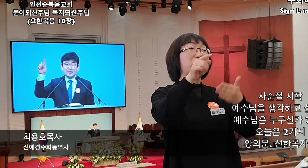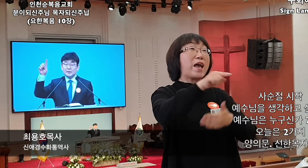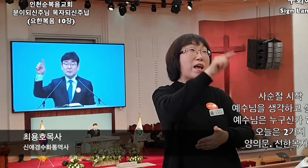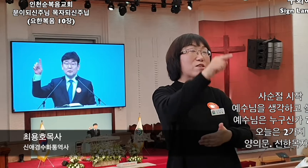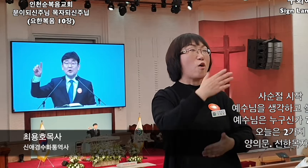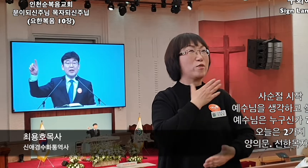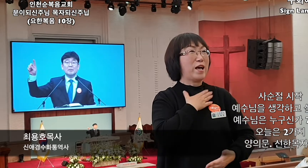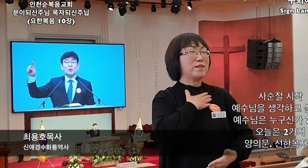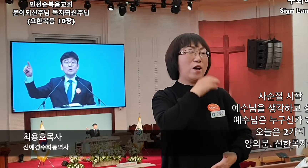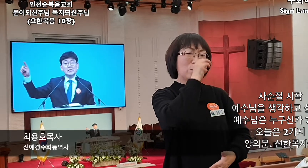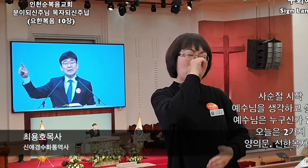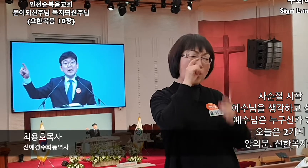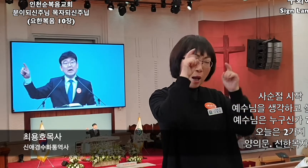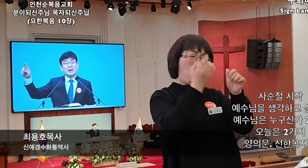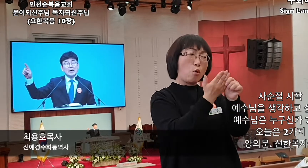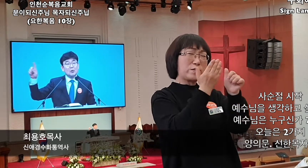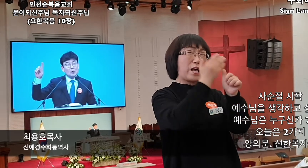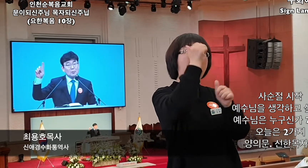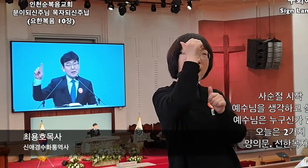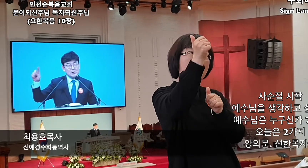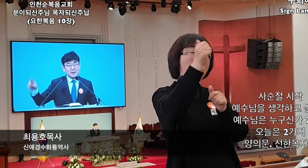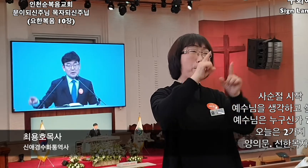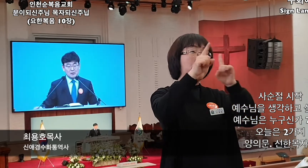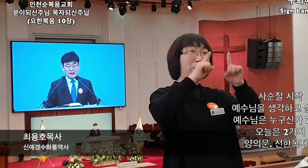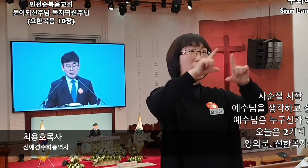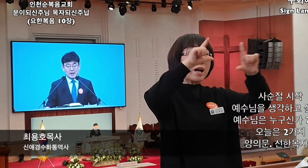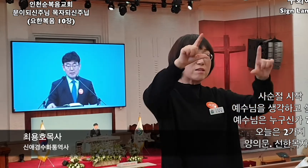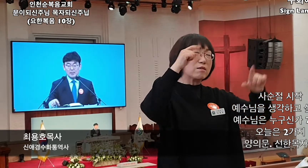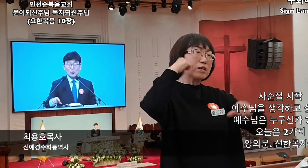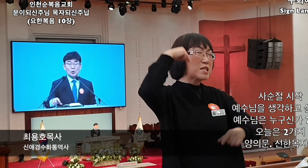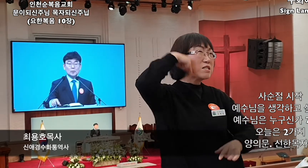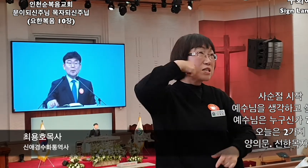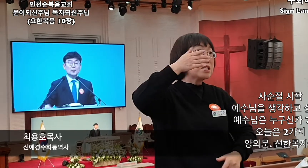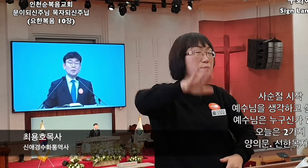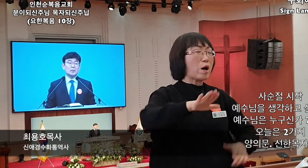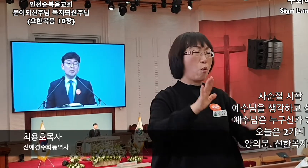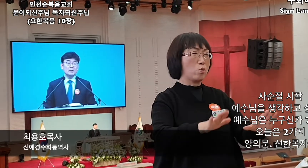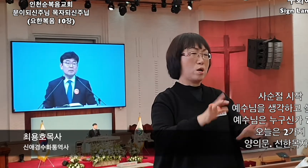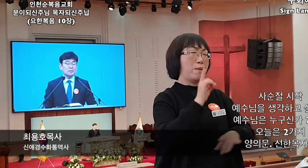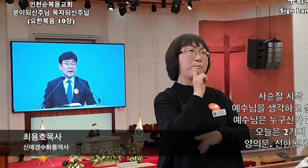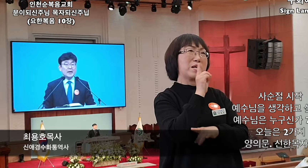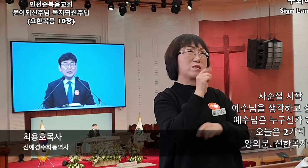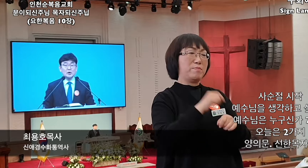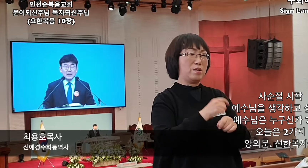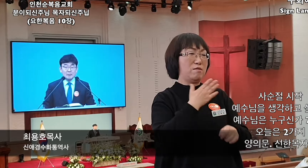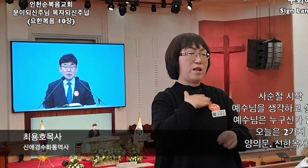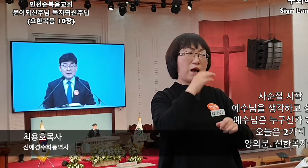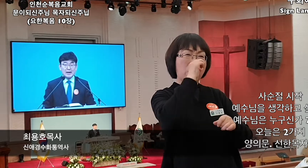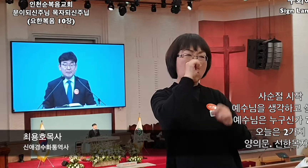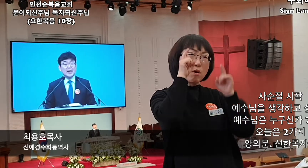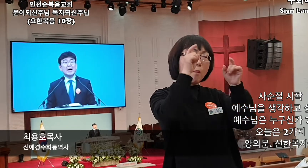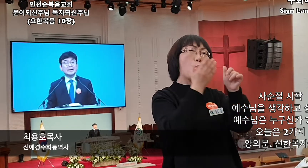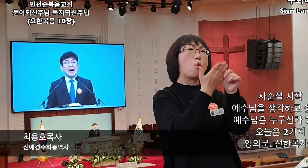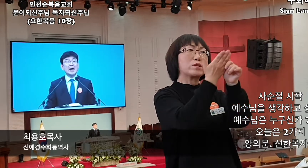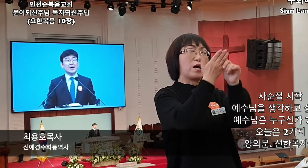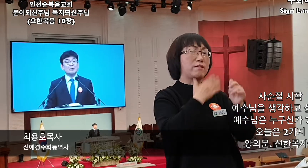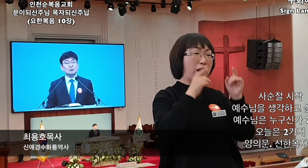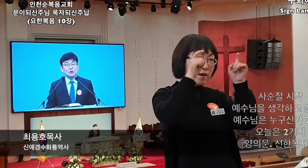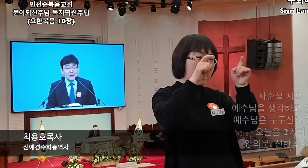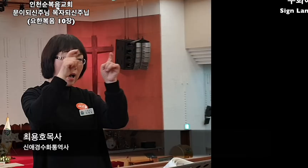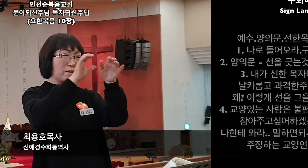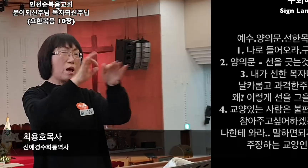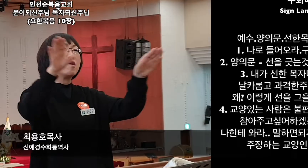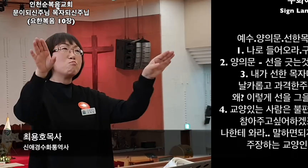그림에서 나는 선한 목자다라고 말씀하시는 것 같지만 오늘 본문을 보면 내가 선한 목자, 내가